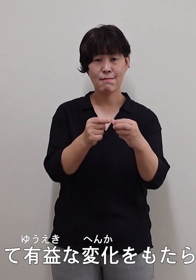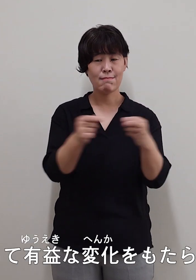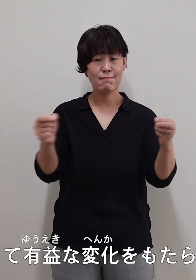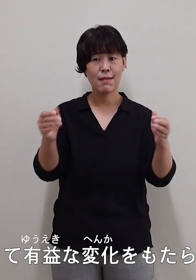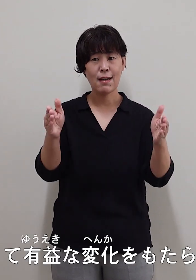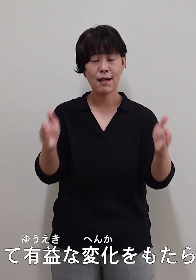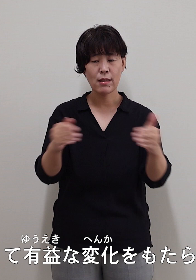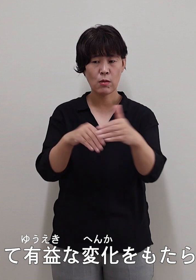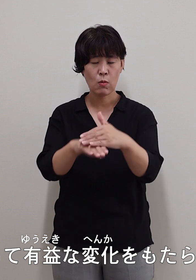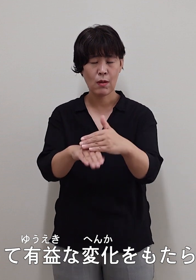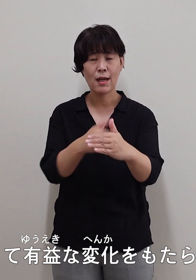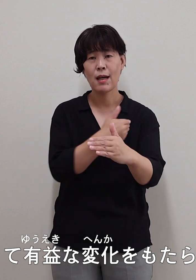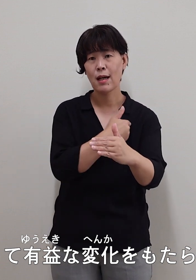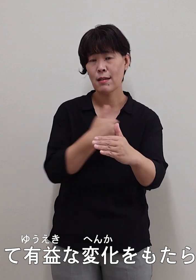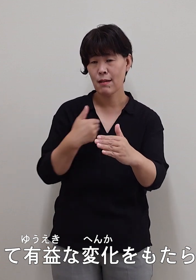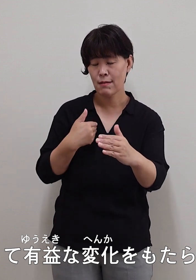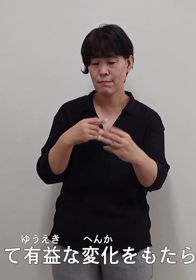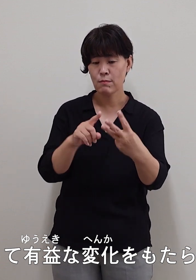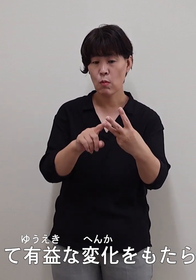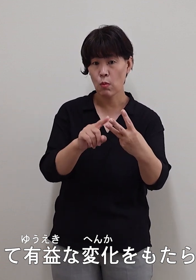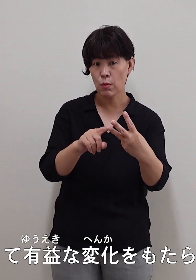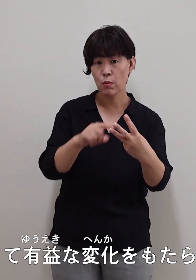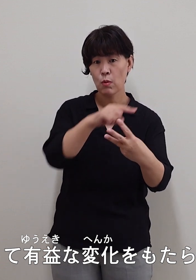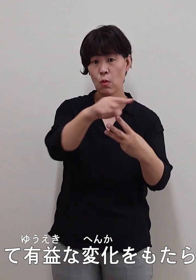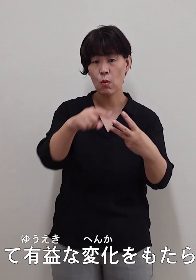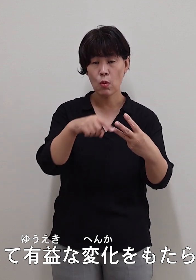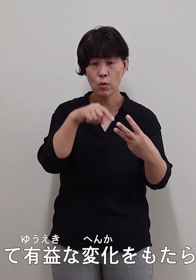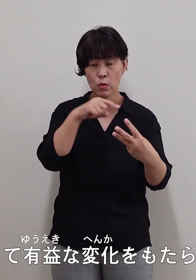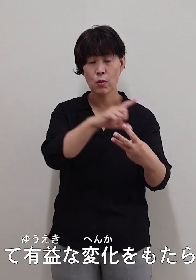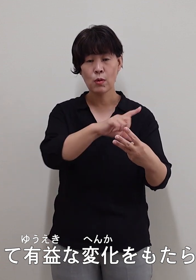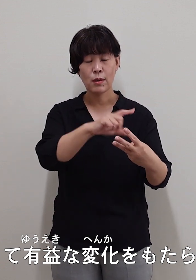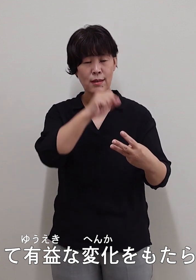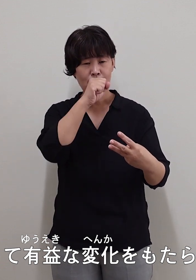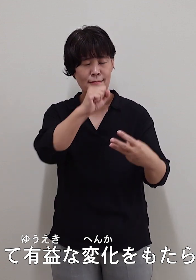って有益な変化をもたらすことです。